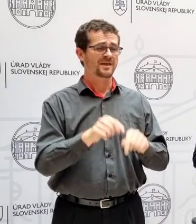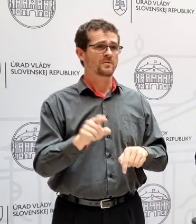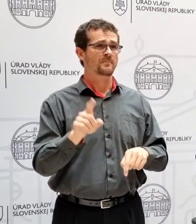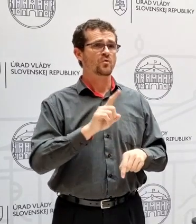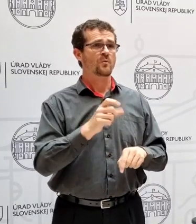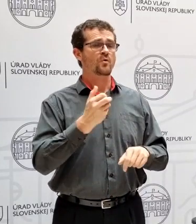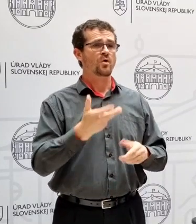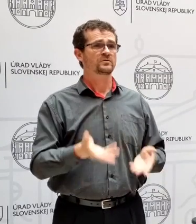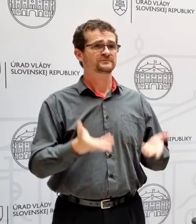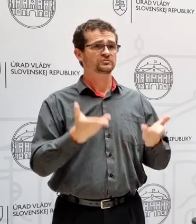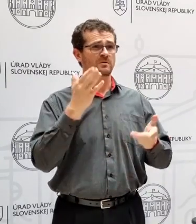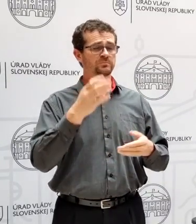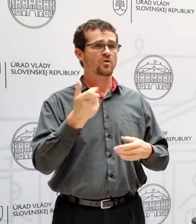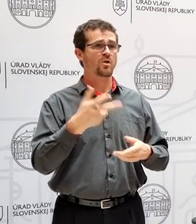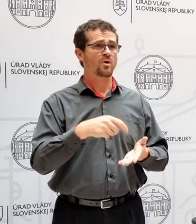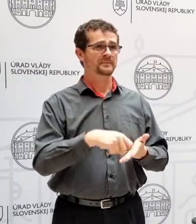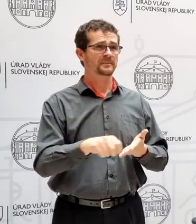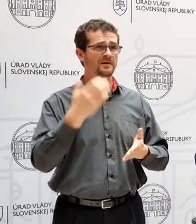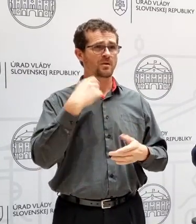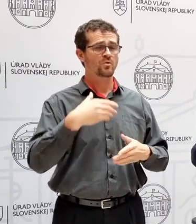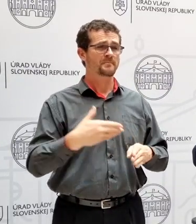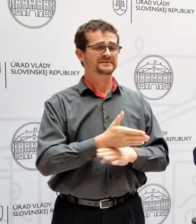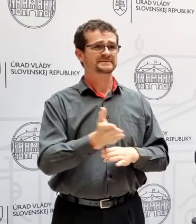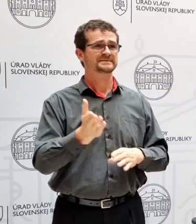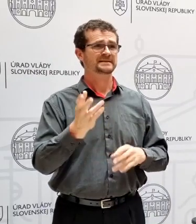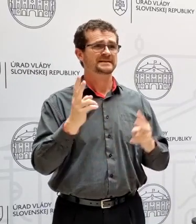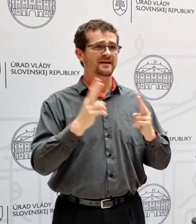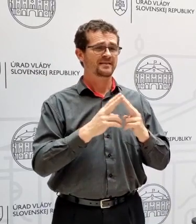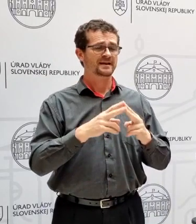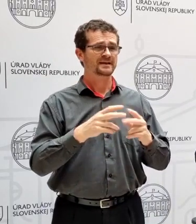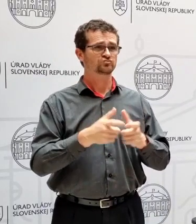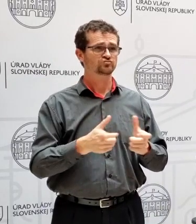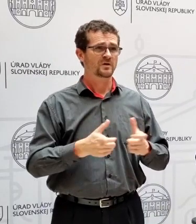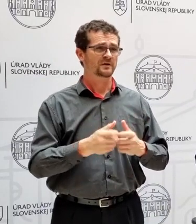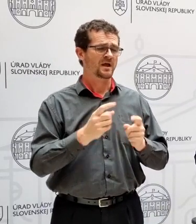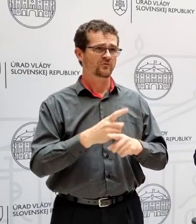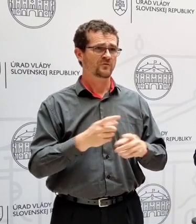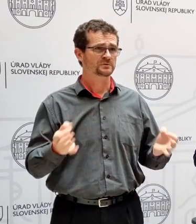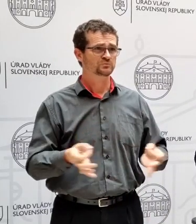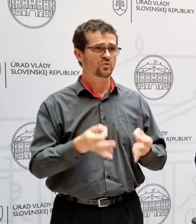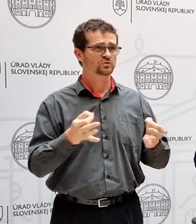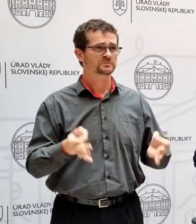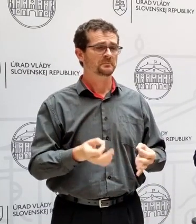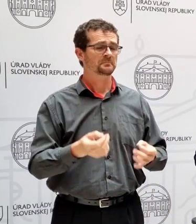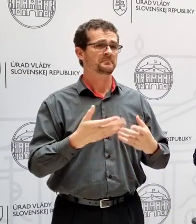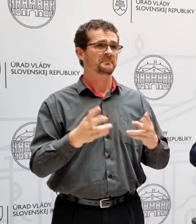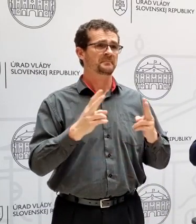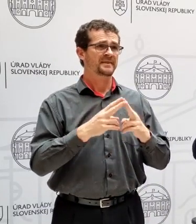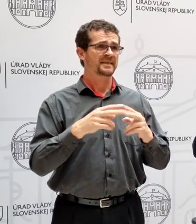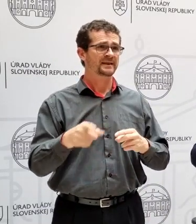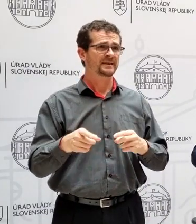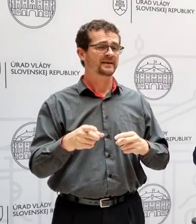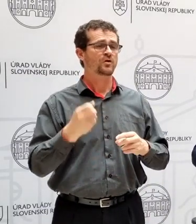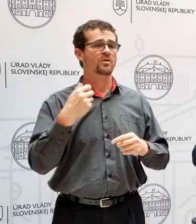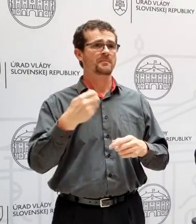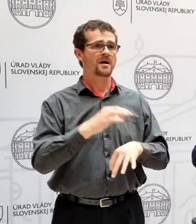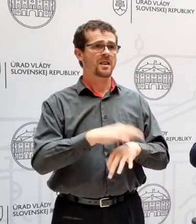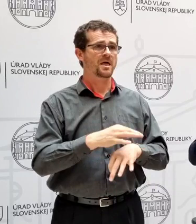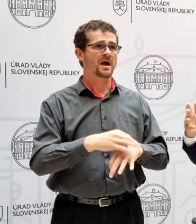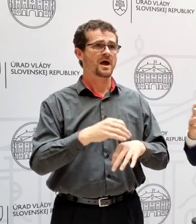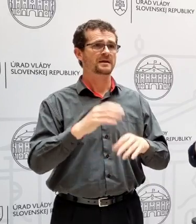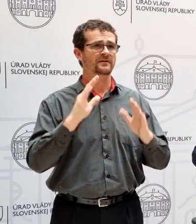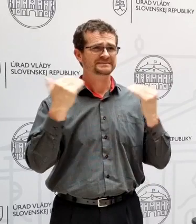komu koľko zvýšené bude, koľko preplatíme ľuďom cez možno energetické šeky alebo akýmkoľvek spôsobom v prípade energií, koľko dáme lekárom,